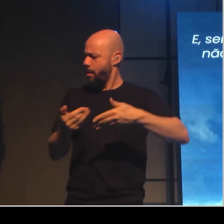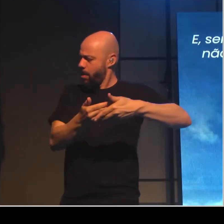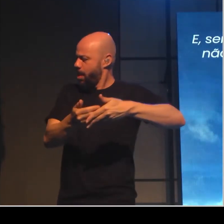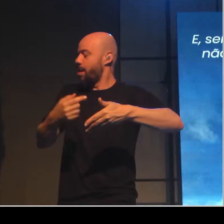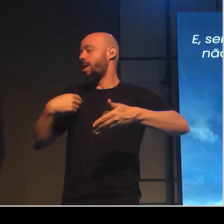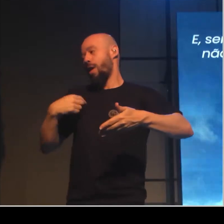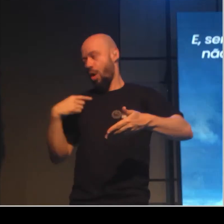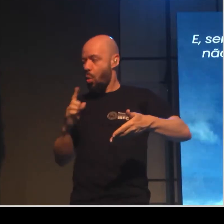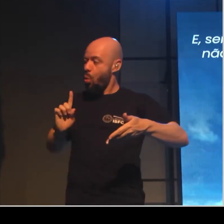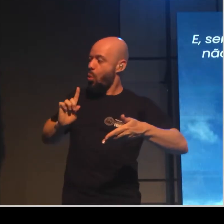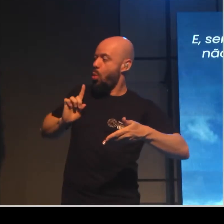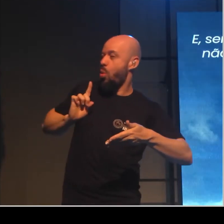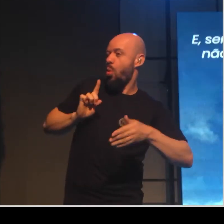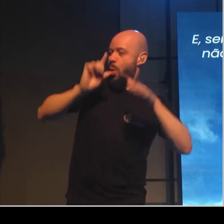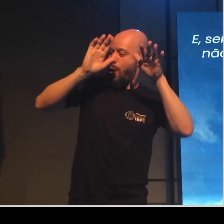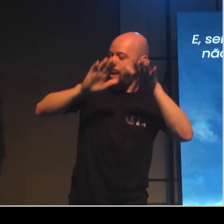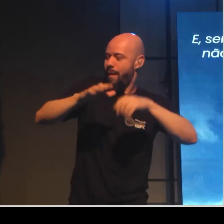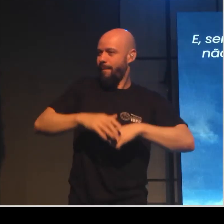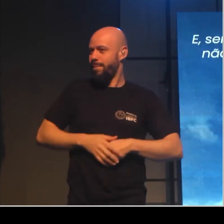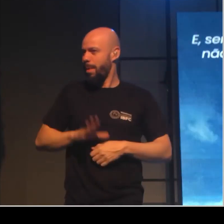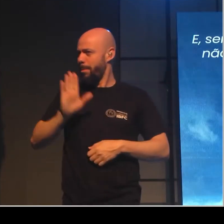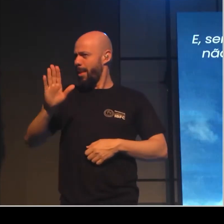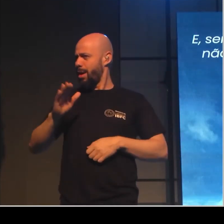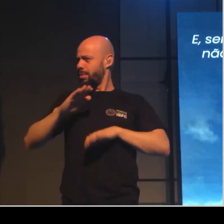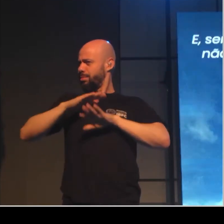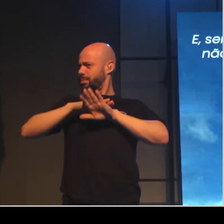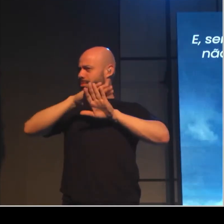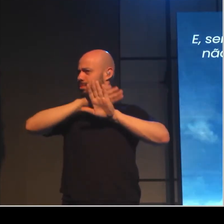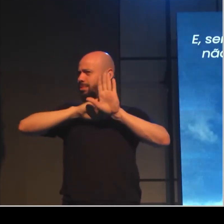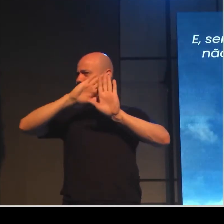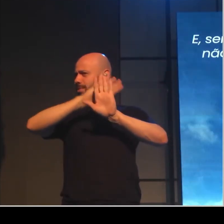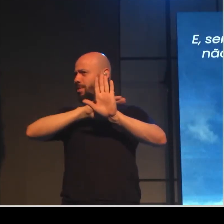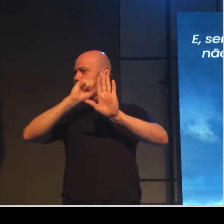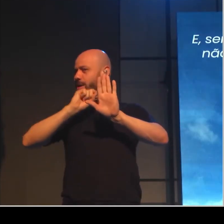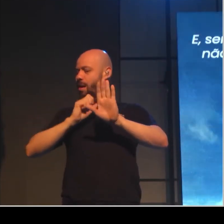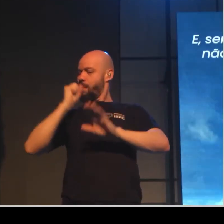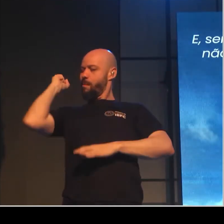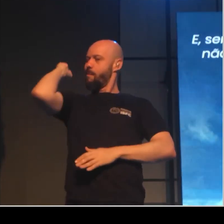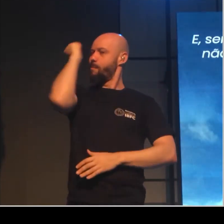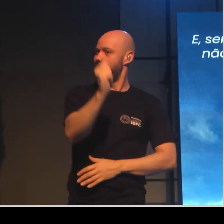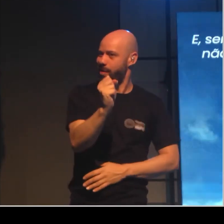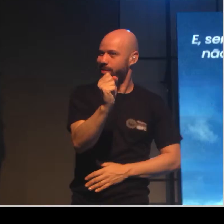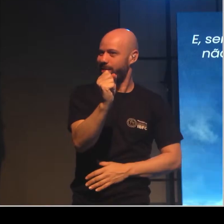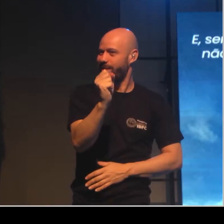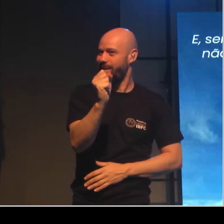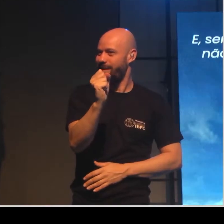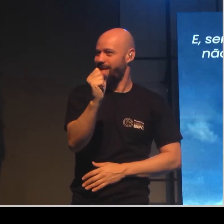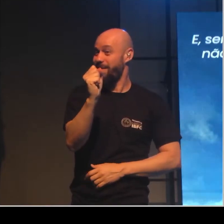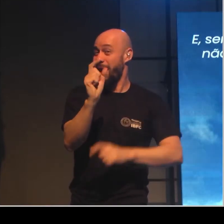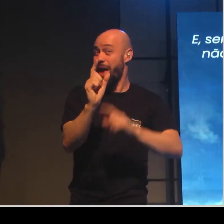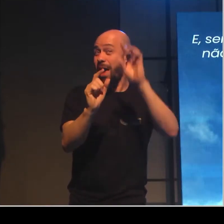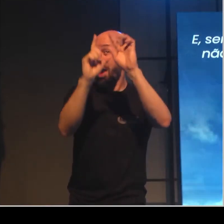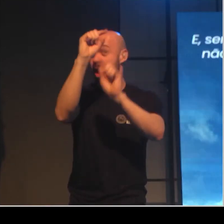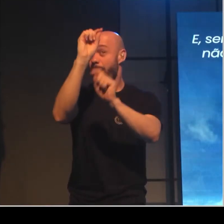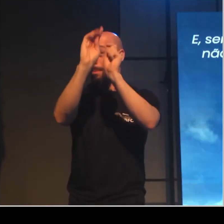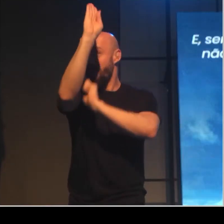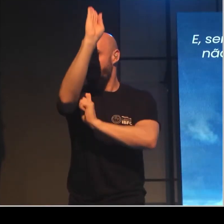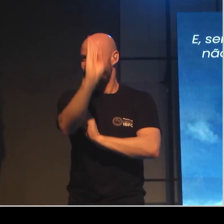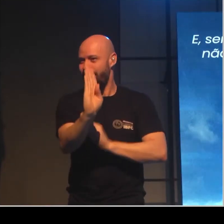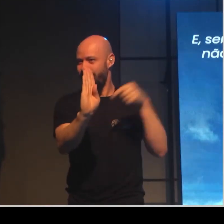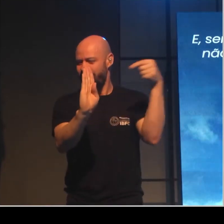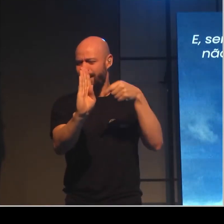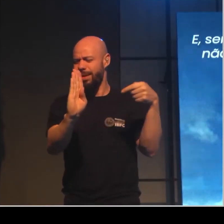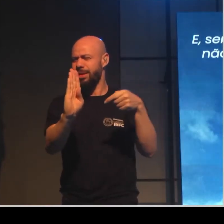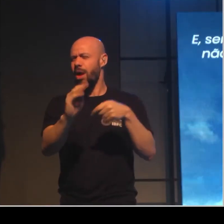também. Herodes queria matar o menino, assim como ele matou todos os meninos de Belém. Os magos foram e